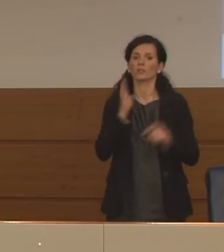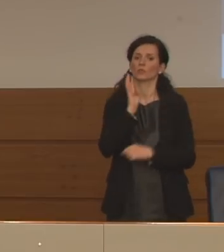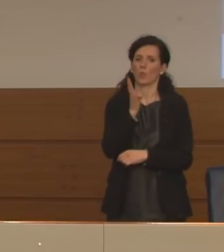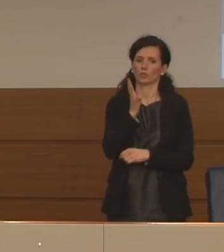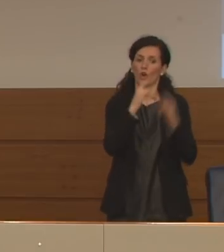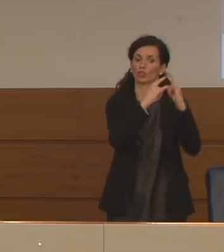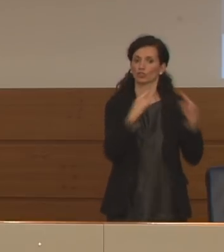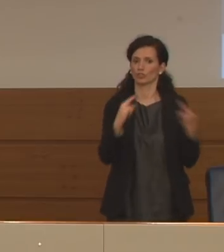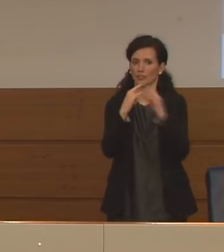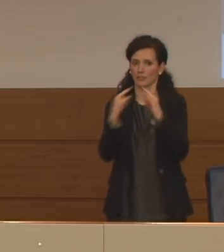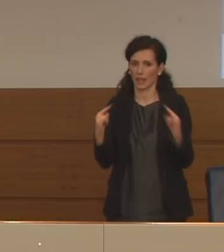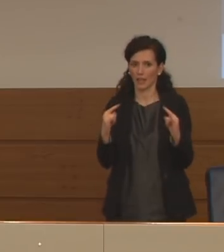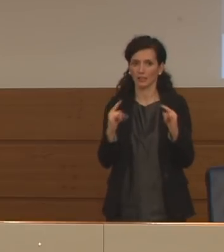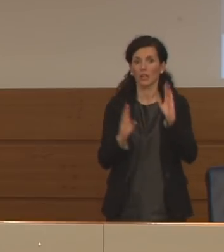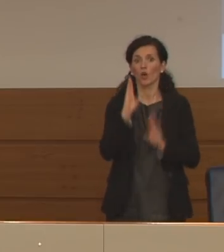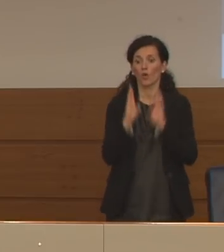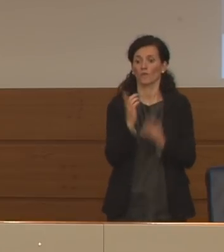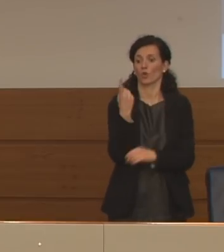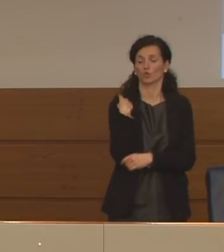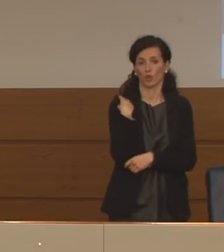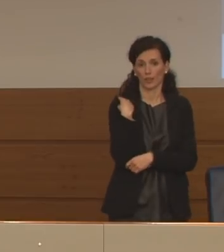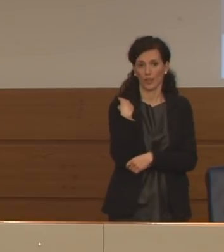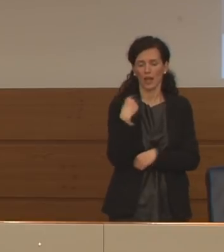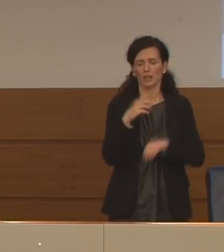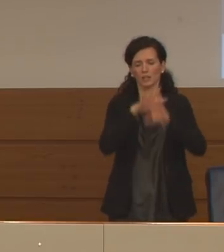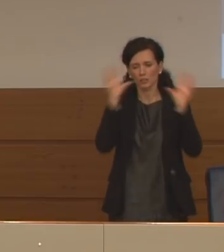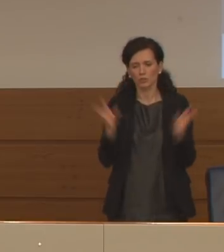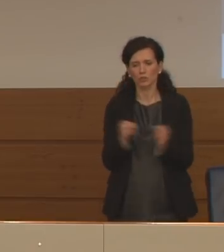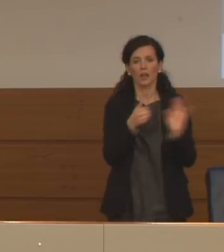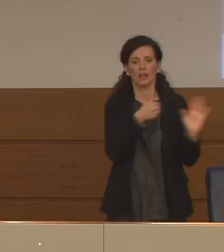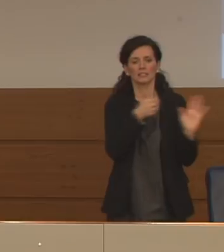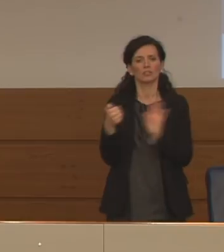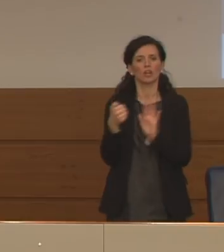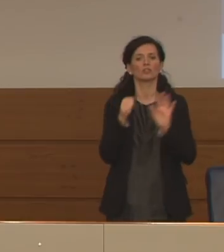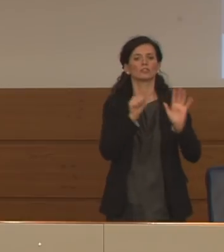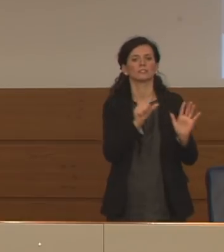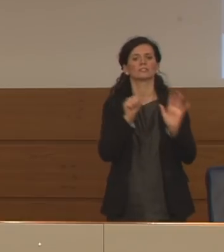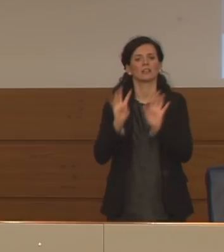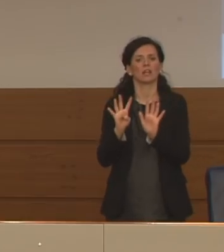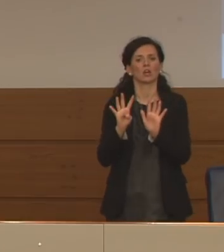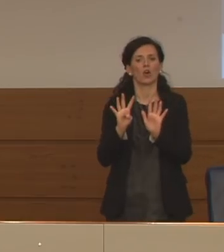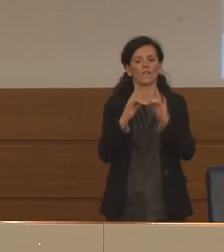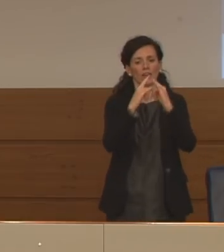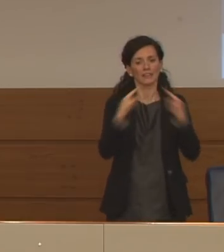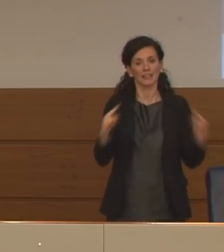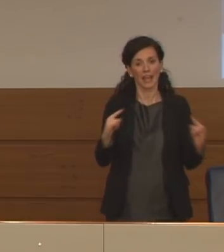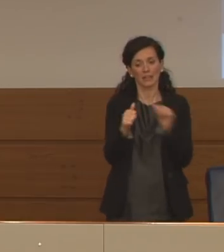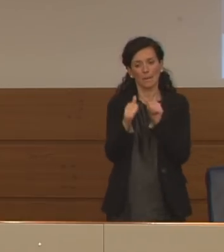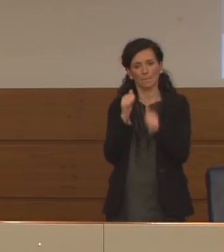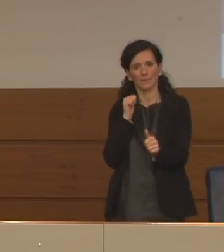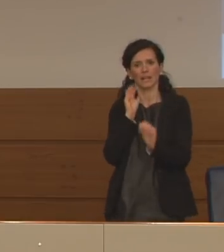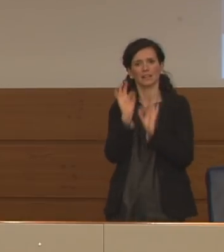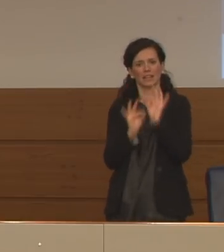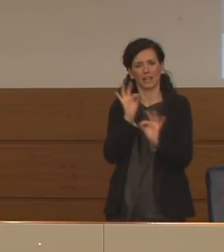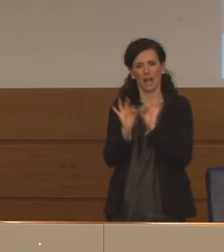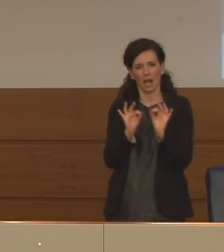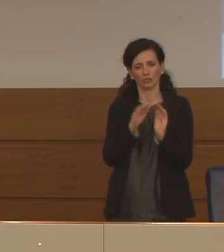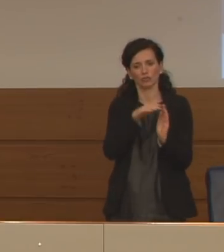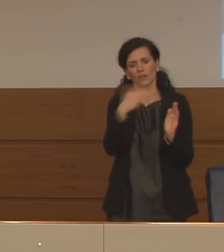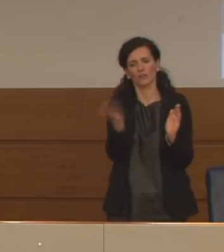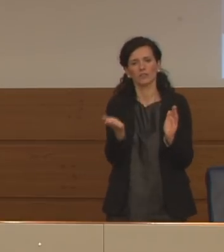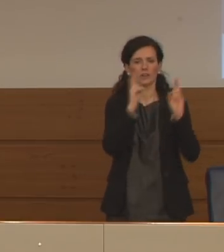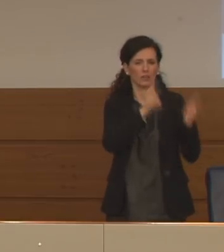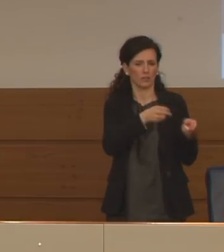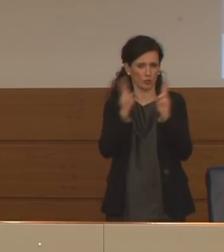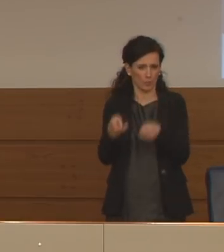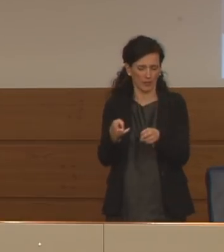rispetto a ieri quindi abbiamo in totale 669 tende di pre triace all'esterno delle